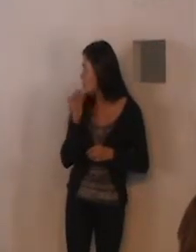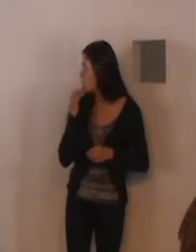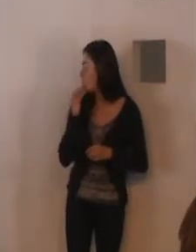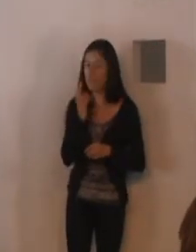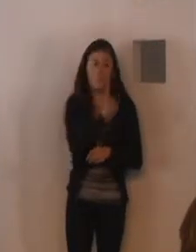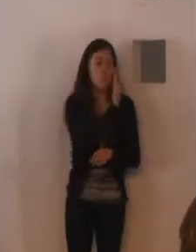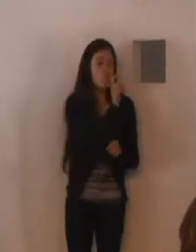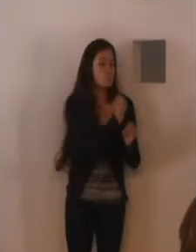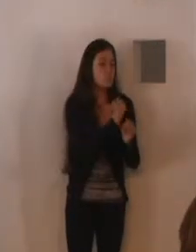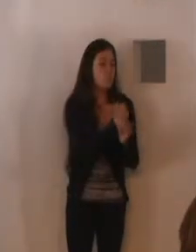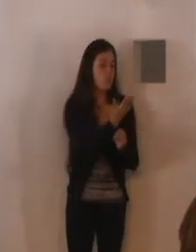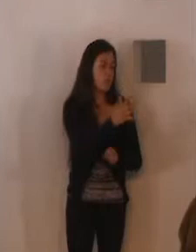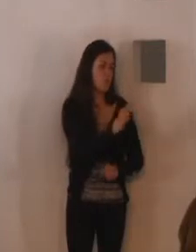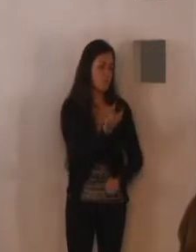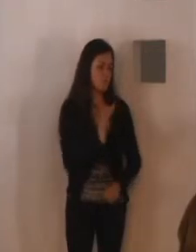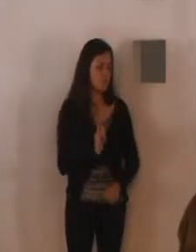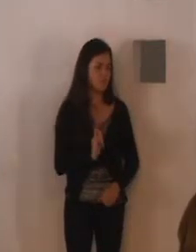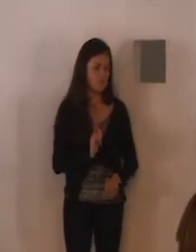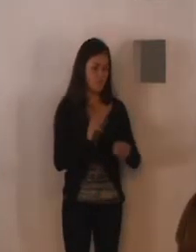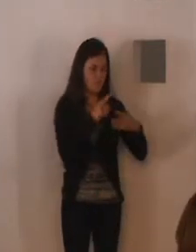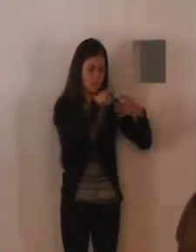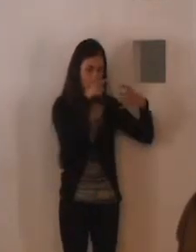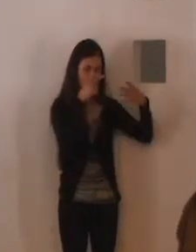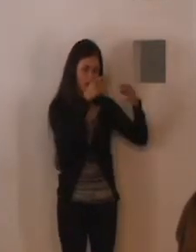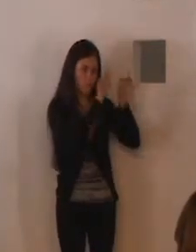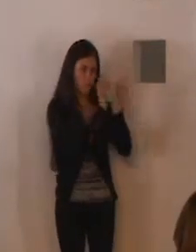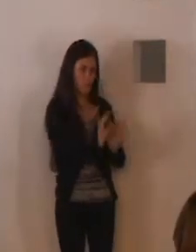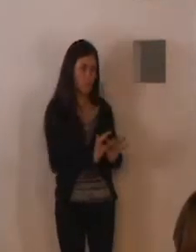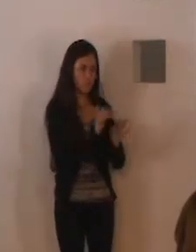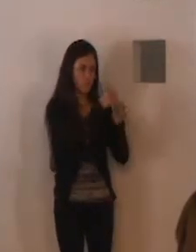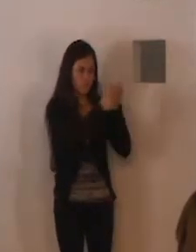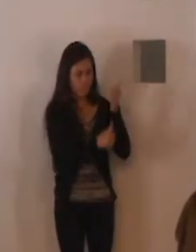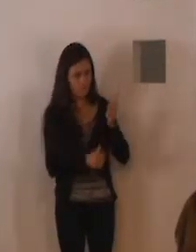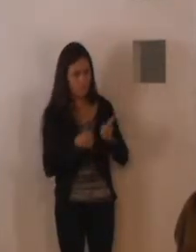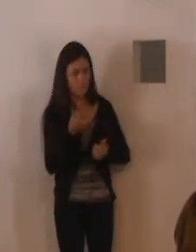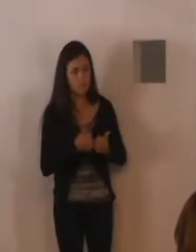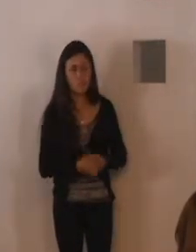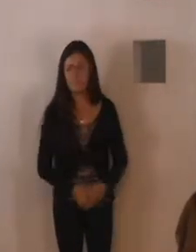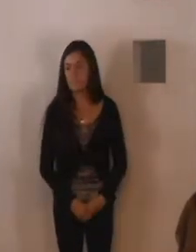un trabajo. Ya, digamos, eso sería como la discriminación